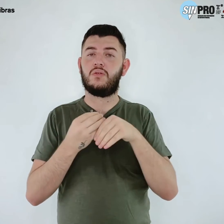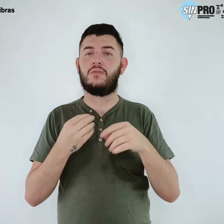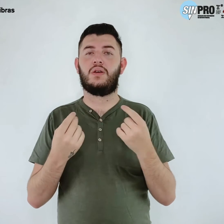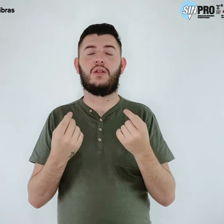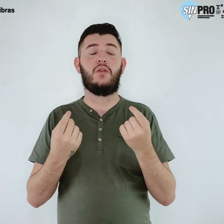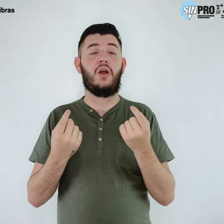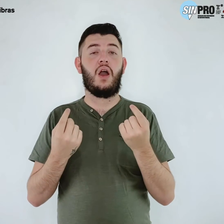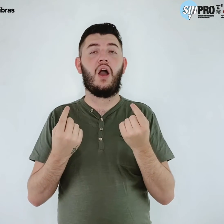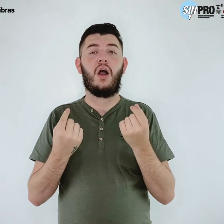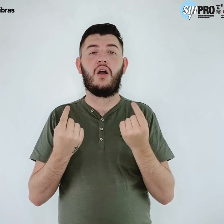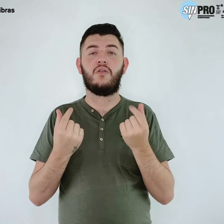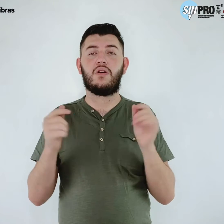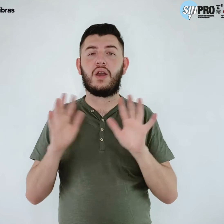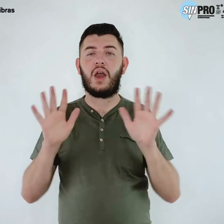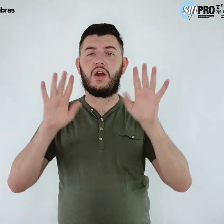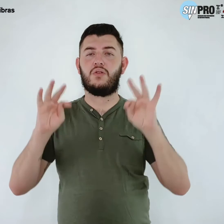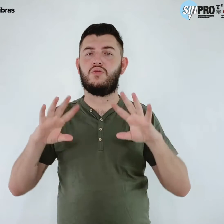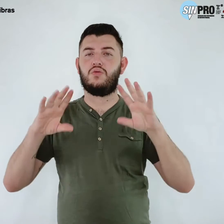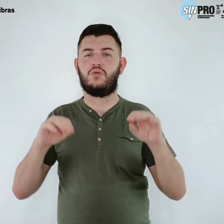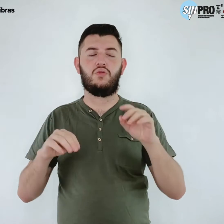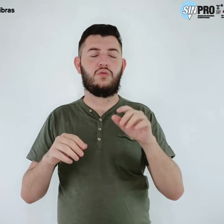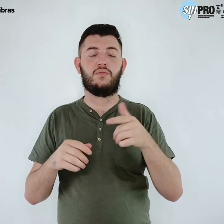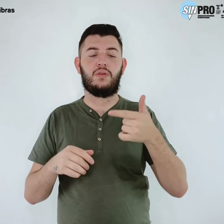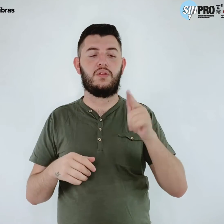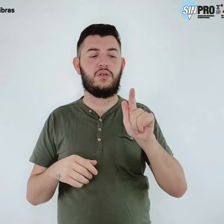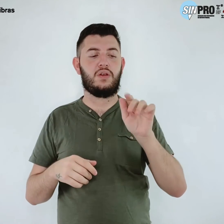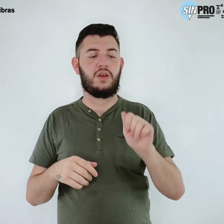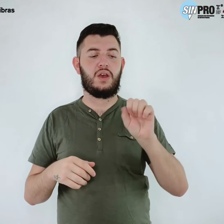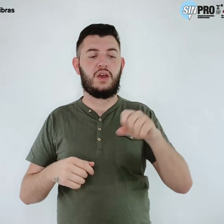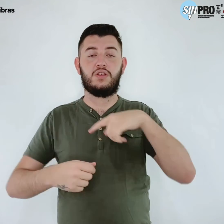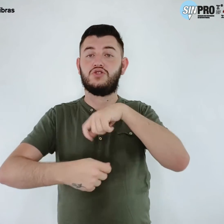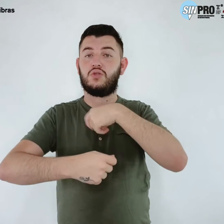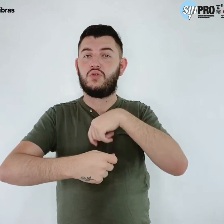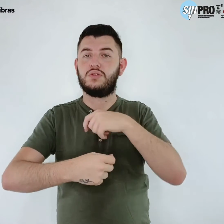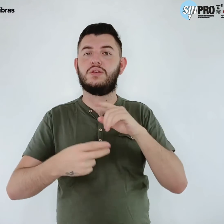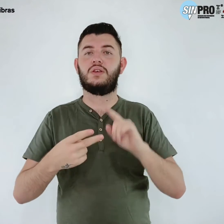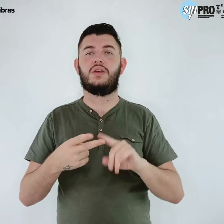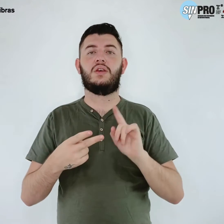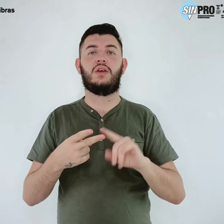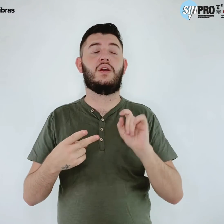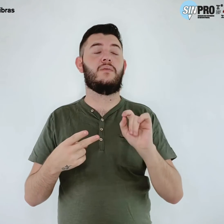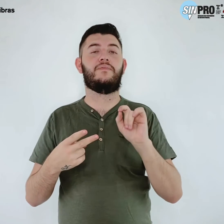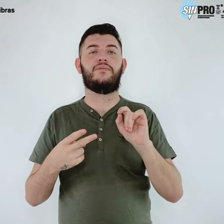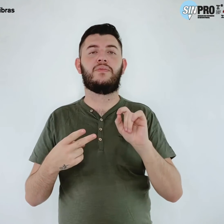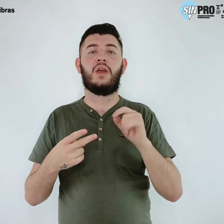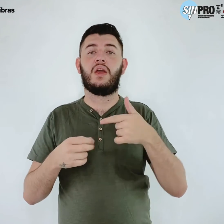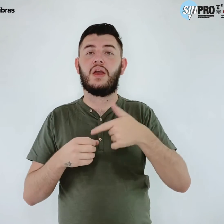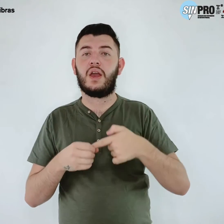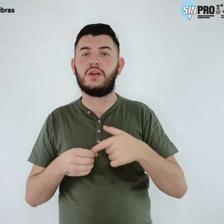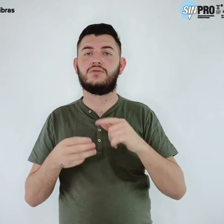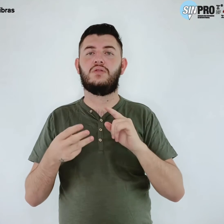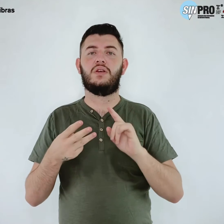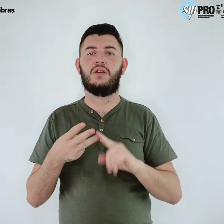bens de consumo básico, bem como o gás de cozinha, da energia, da gasolina e outros itens, como a